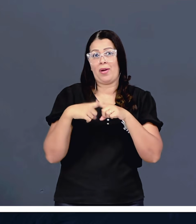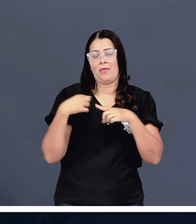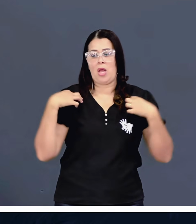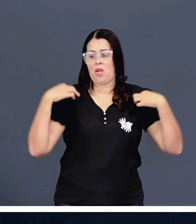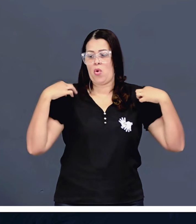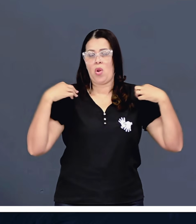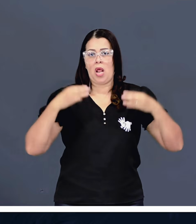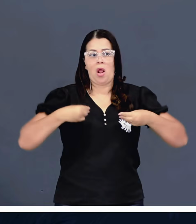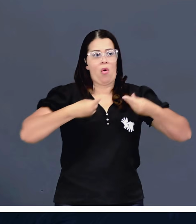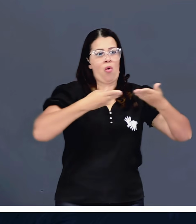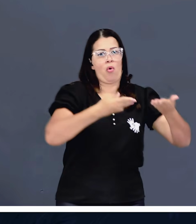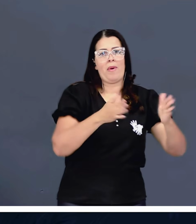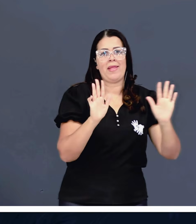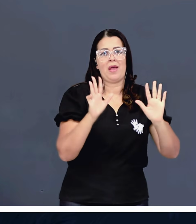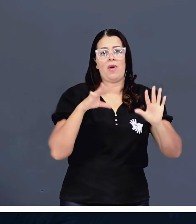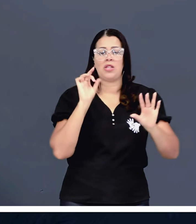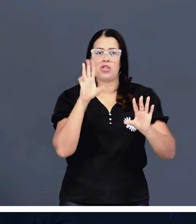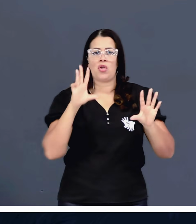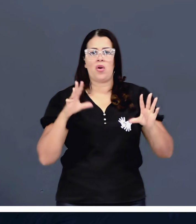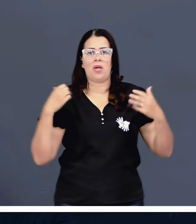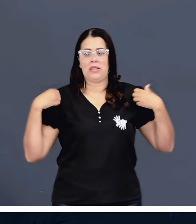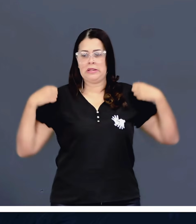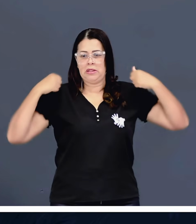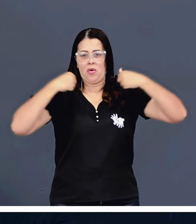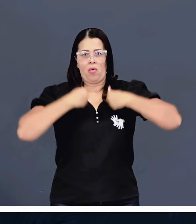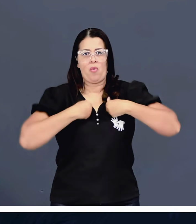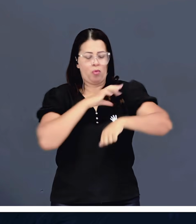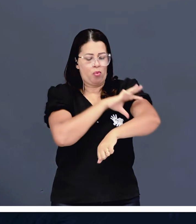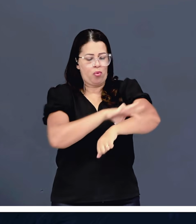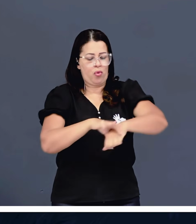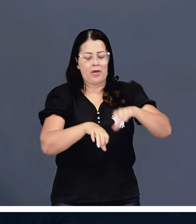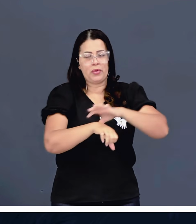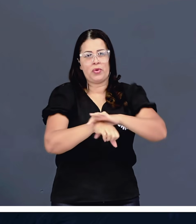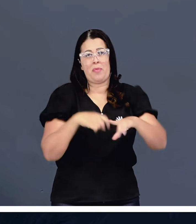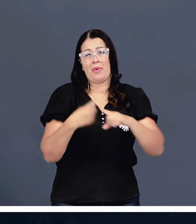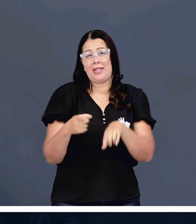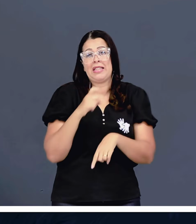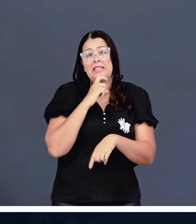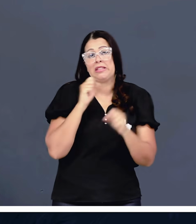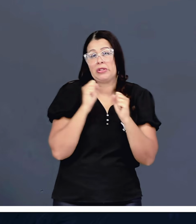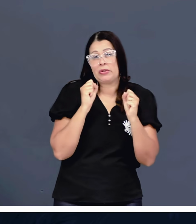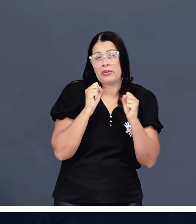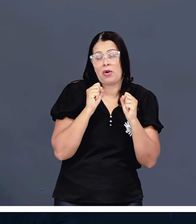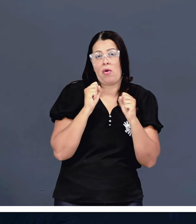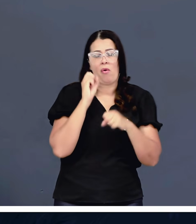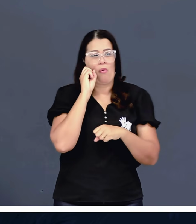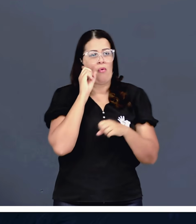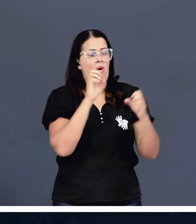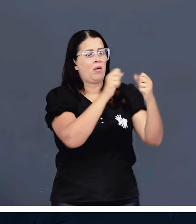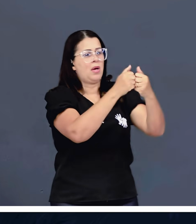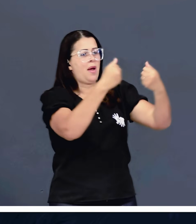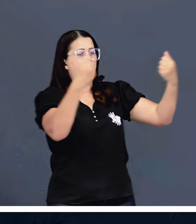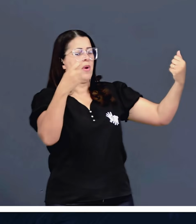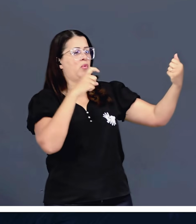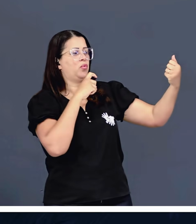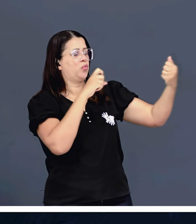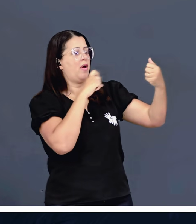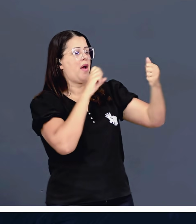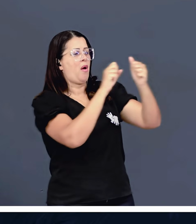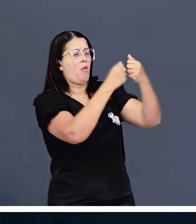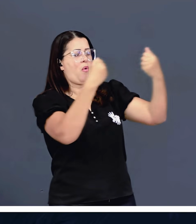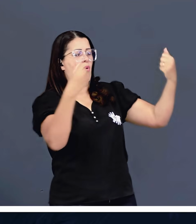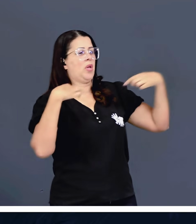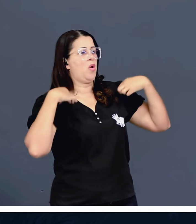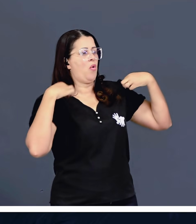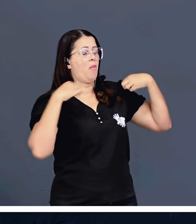roupa, é doação de agasalho. Então, assim, agasalho é coisa que aquece no frio. Olhou para ali para o seu guarda-roupa, ou passou em uma loja,